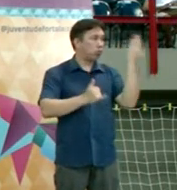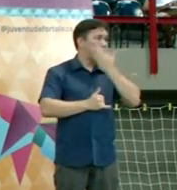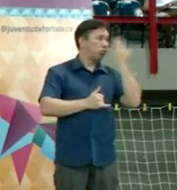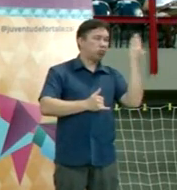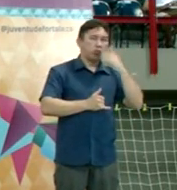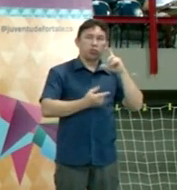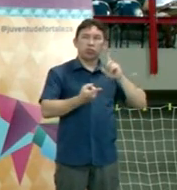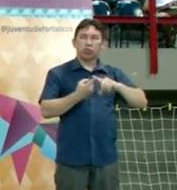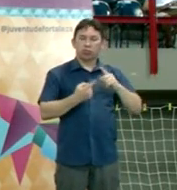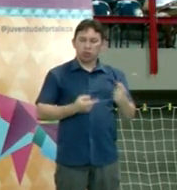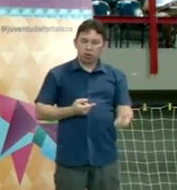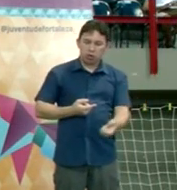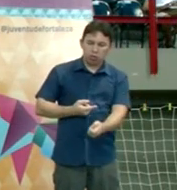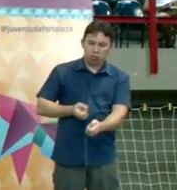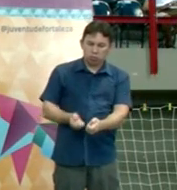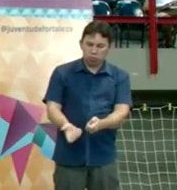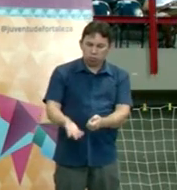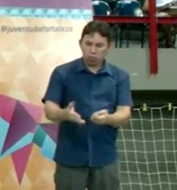controlar o passador.